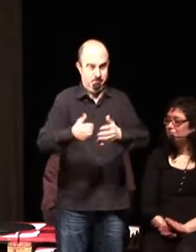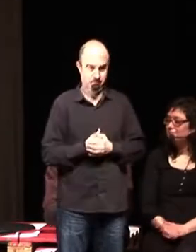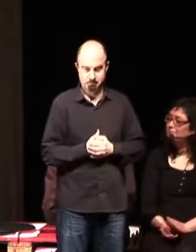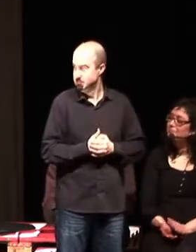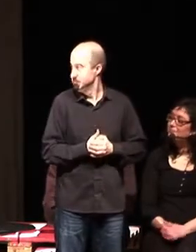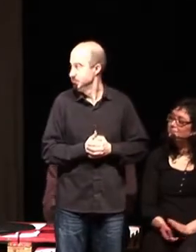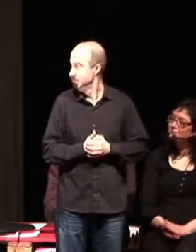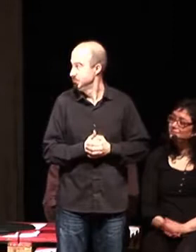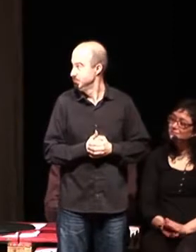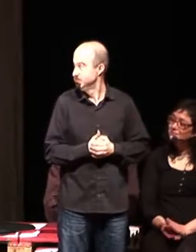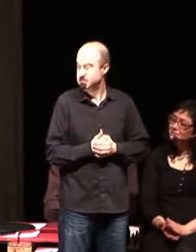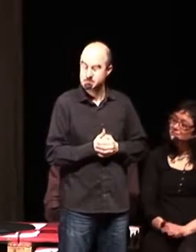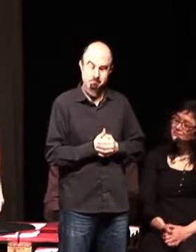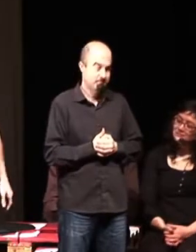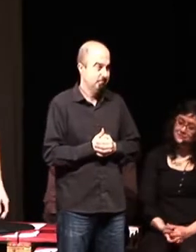Deia que